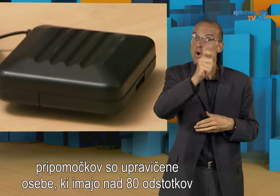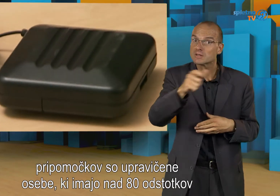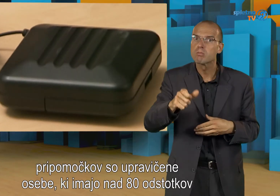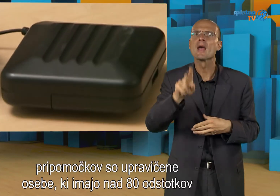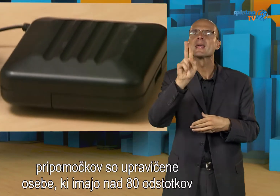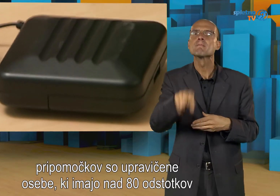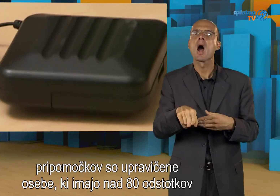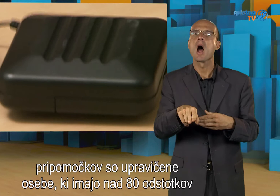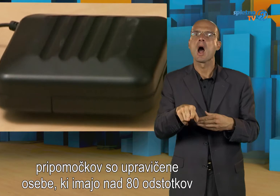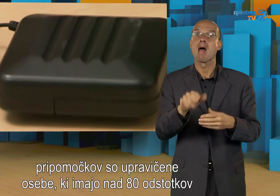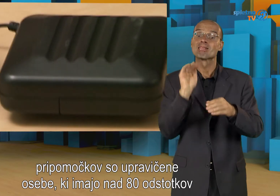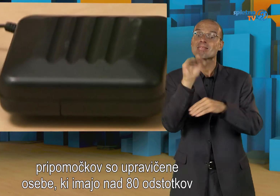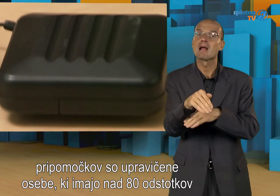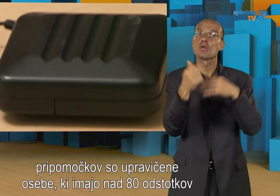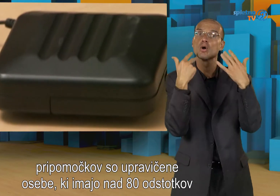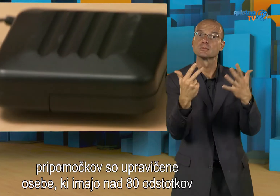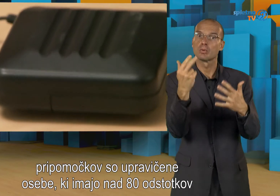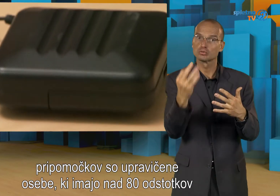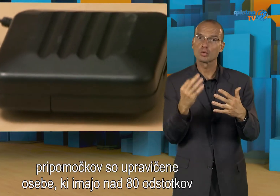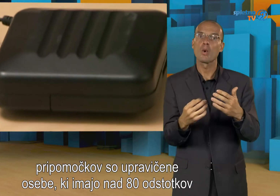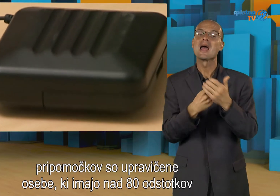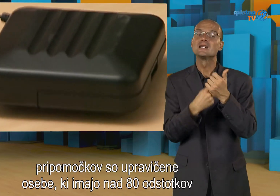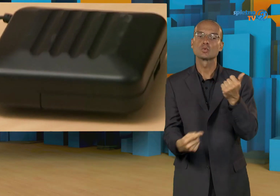nad 80% izgube sluha po Fowlerju.